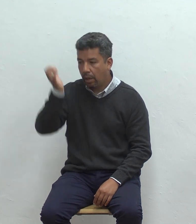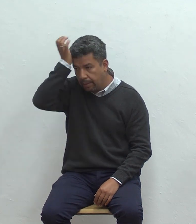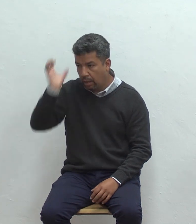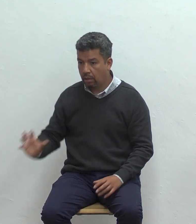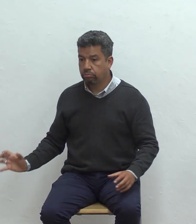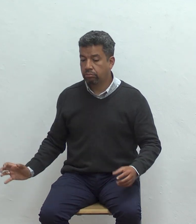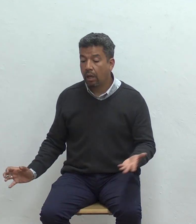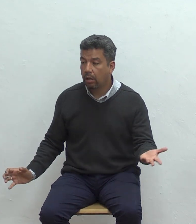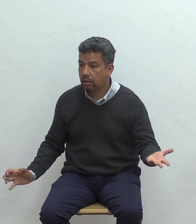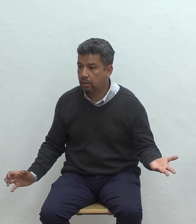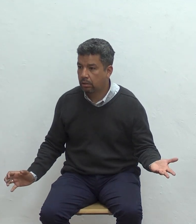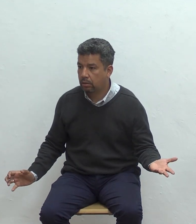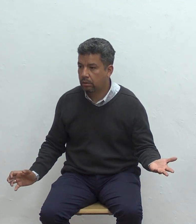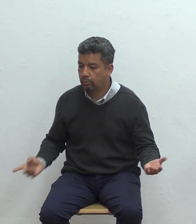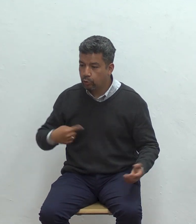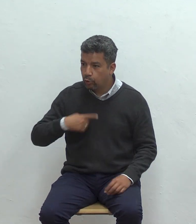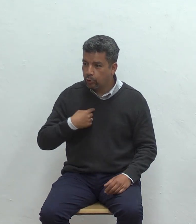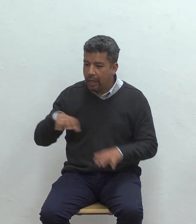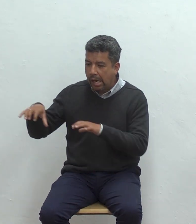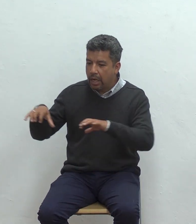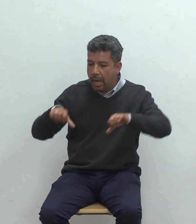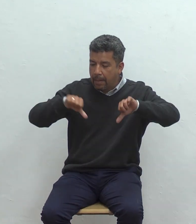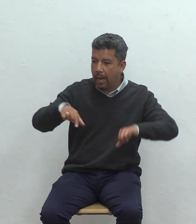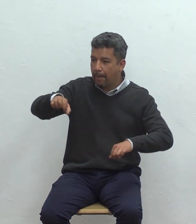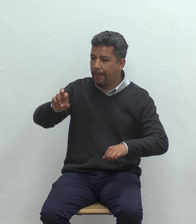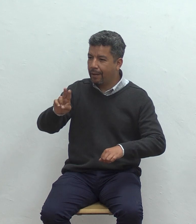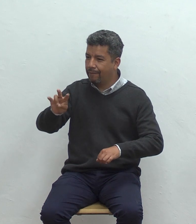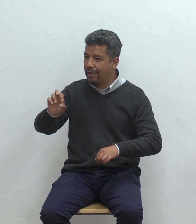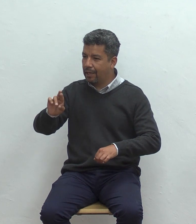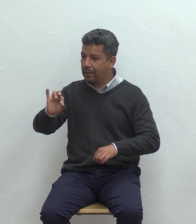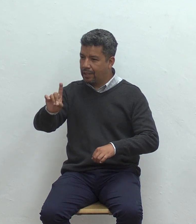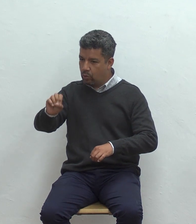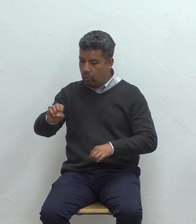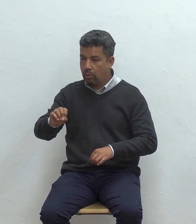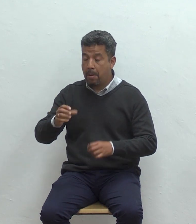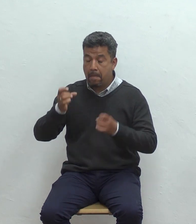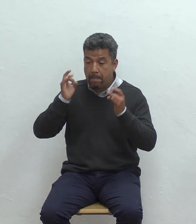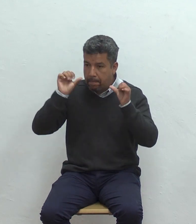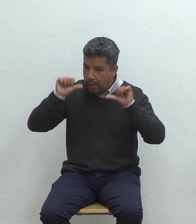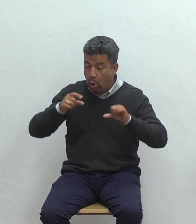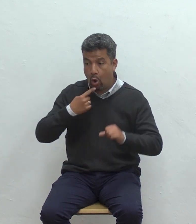pero mire, somos tan pervertidos. Ojo, no dije ignorantes.